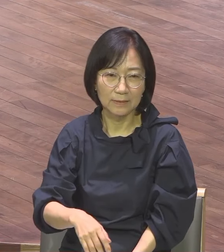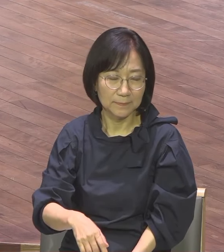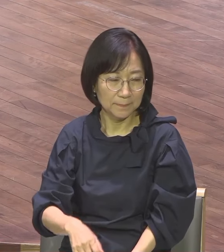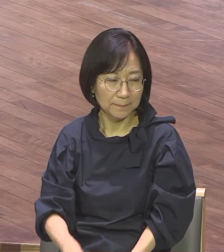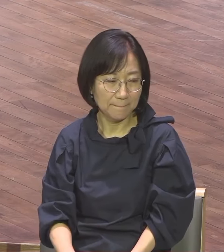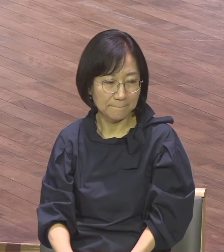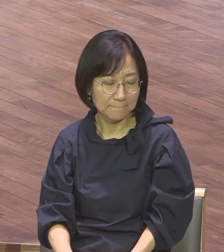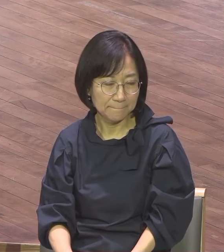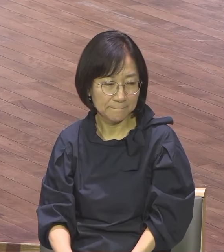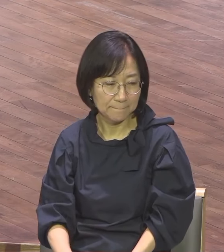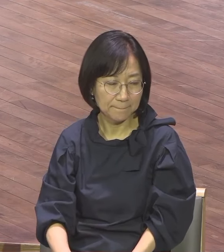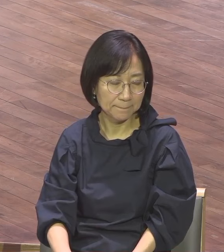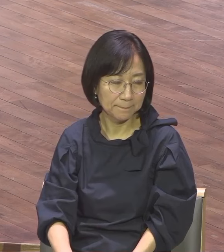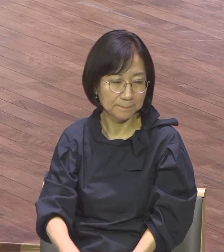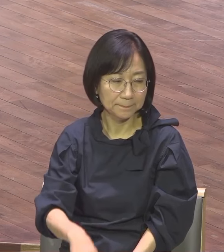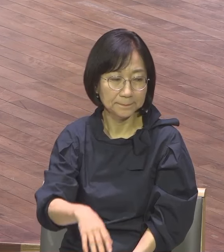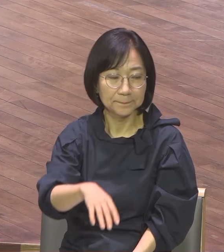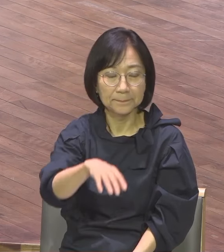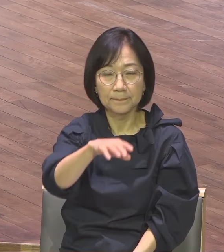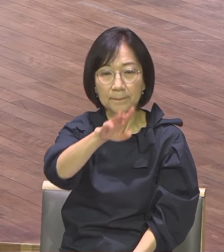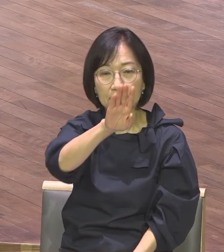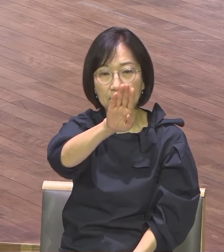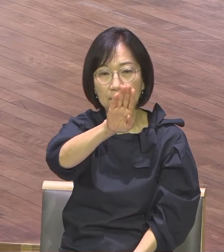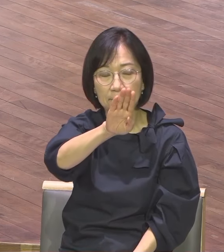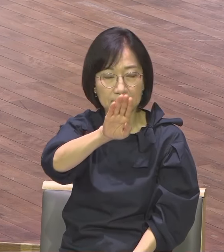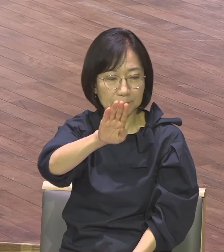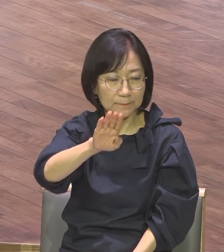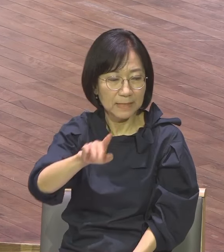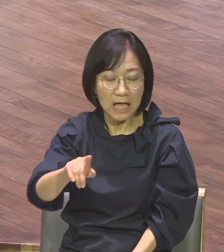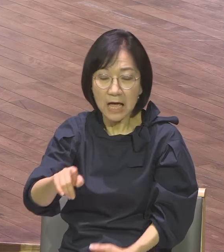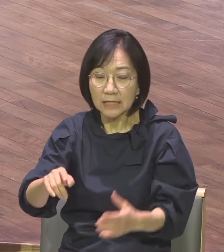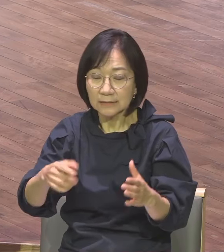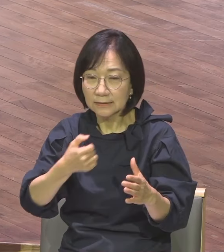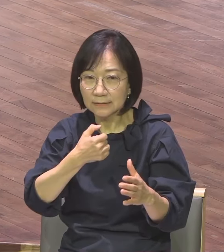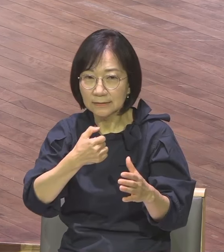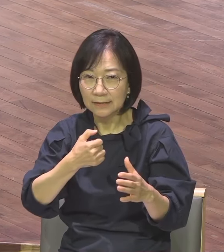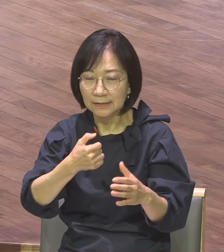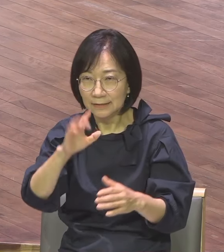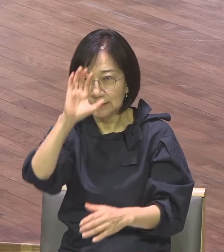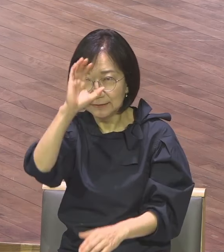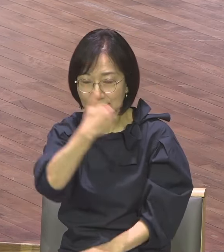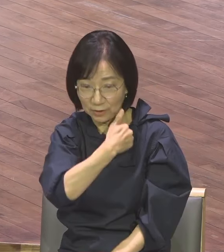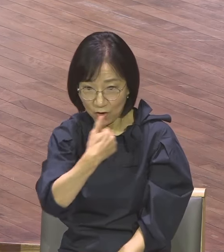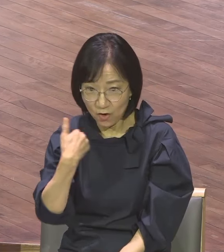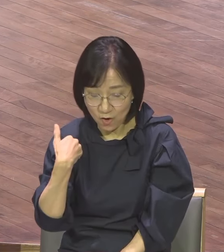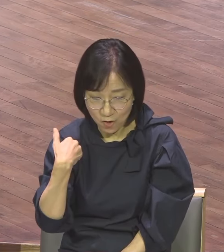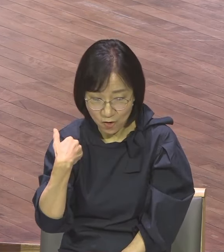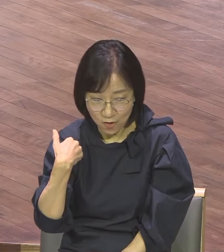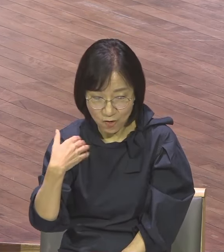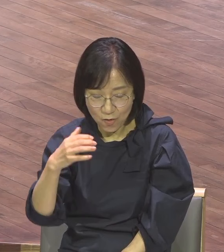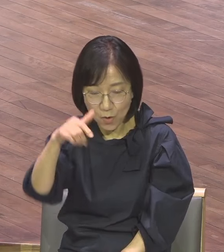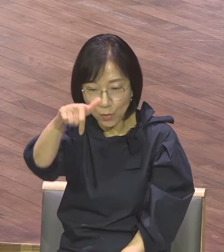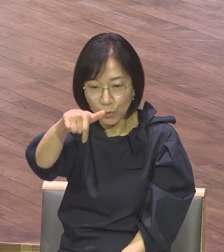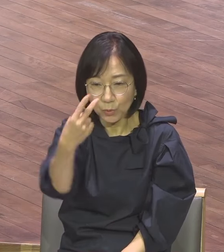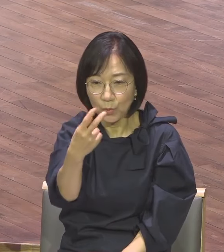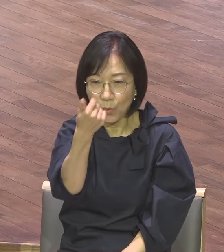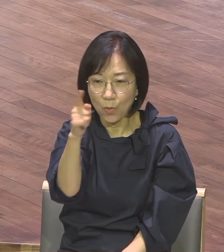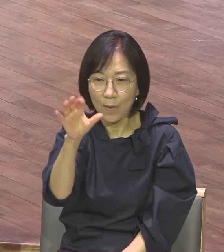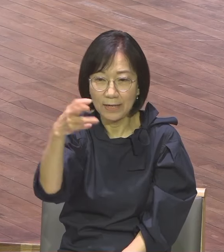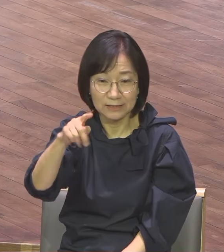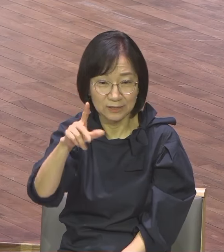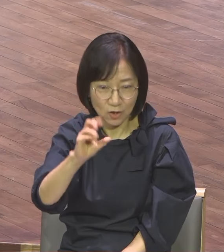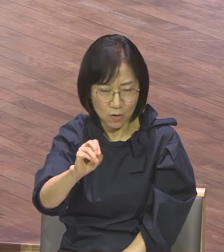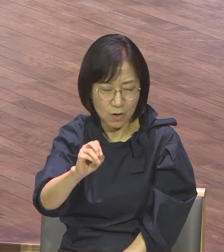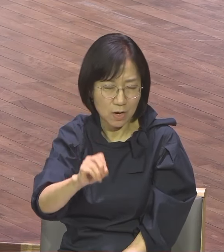있어요. 근데 거기 재산이 얼마나 많으냐? 세계에 투자하는 어마어마한 세계적인